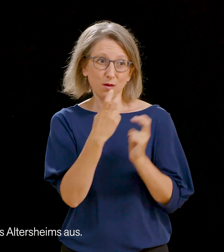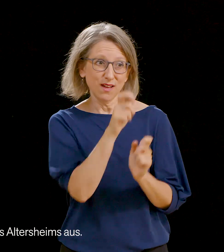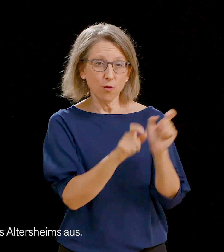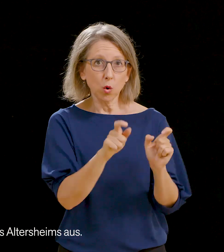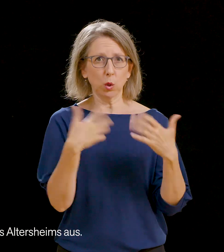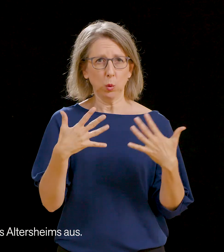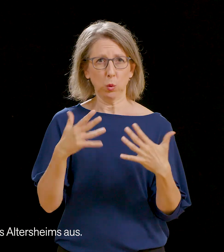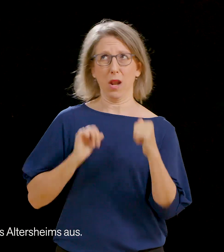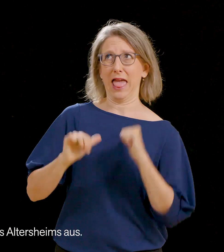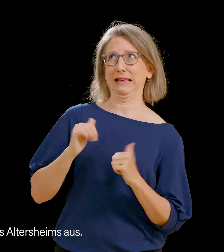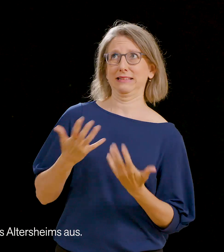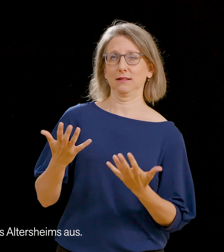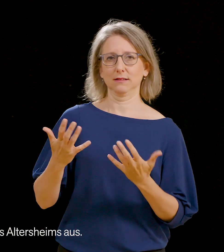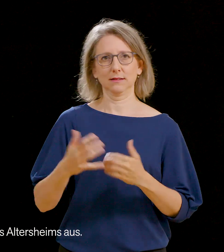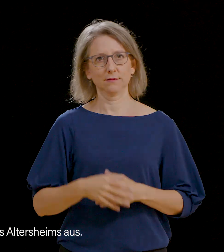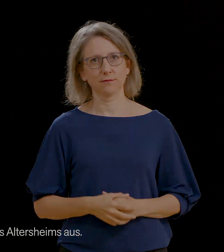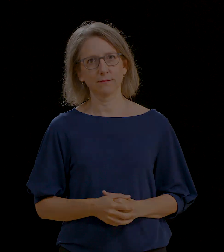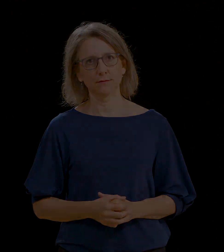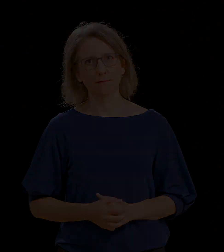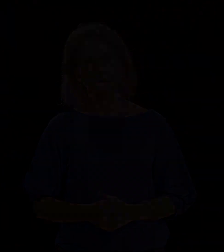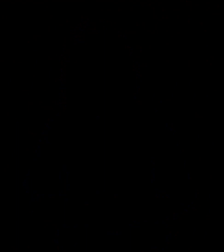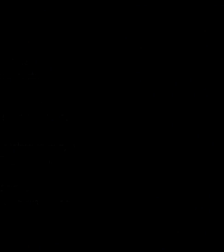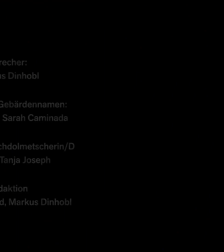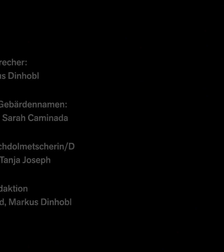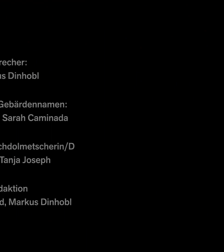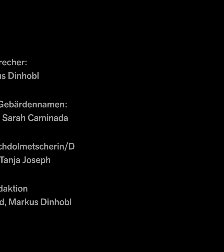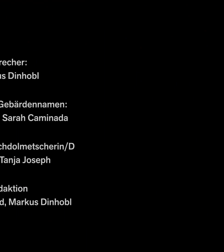Altersheims aus. Das lässt sie an den Bewohnern